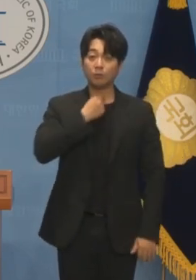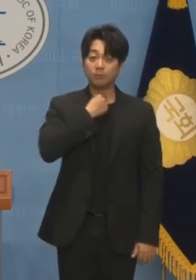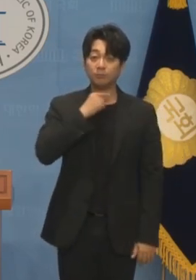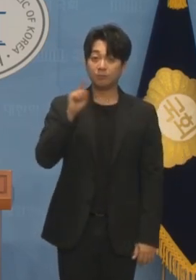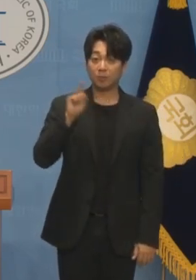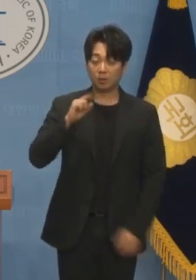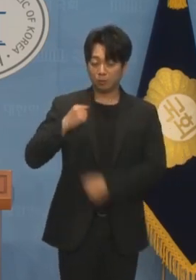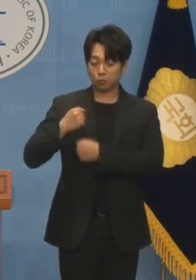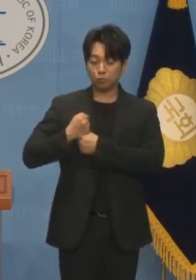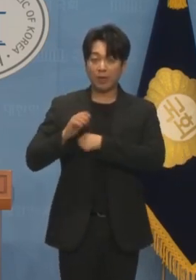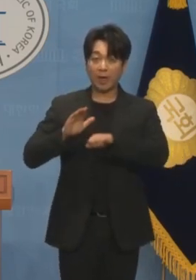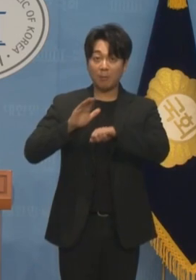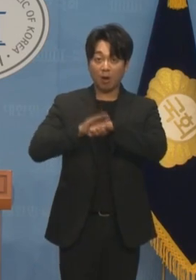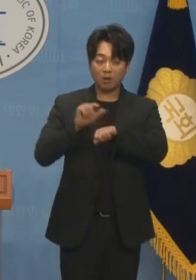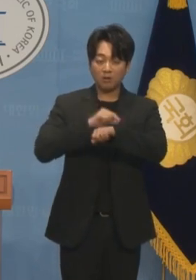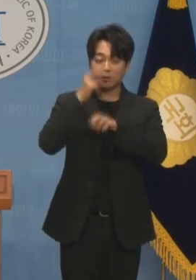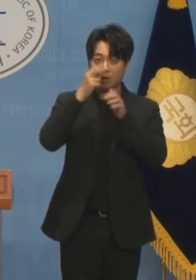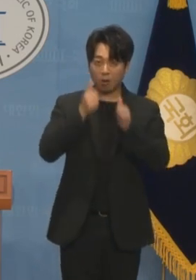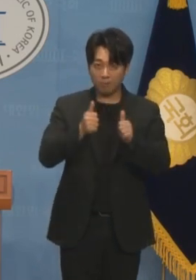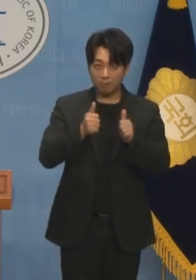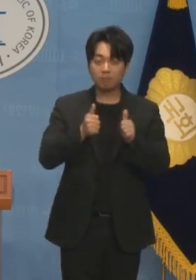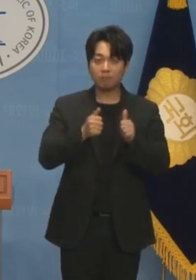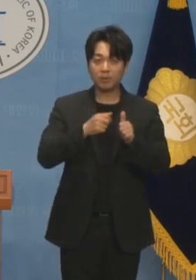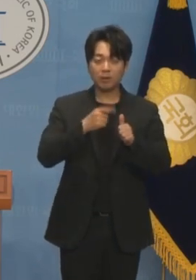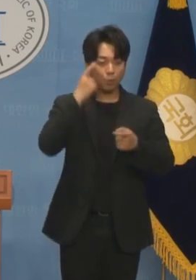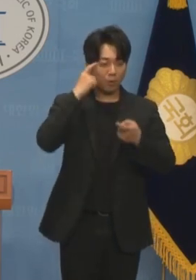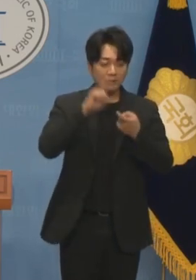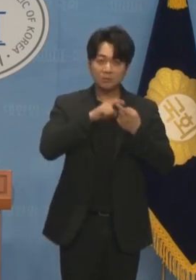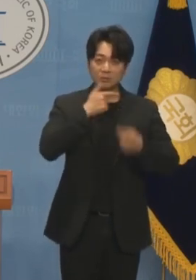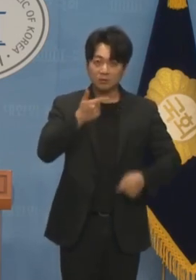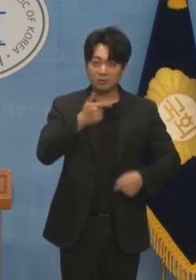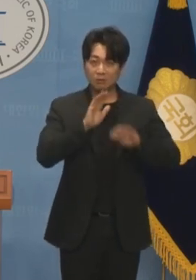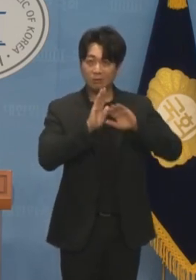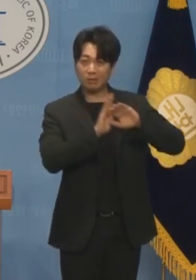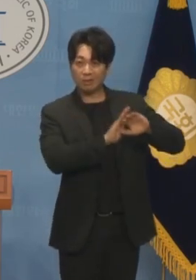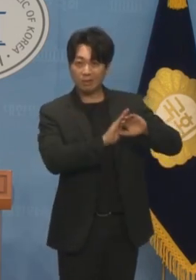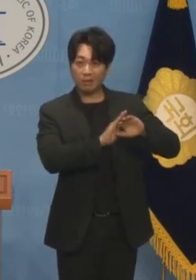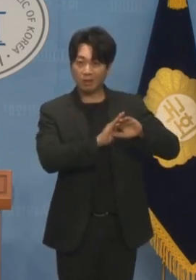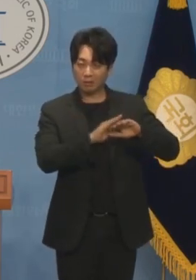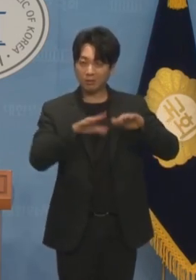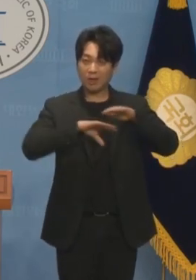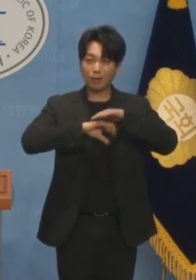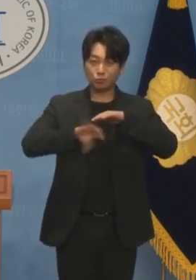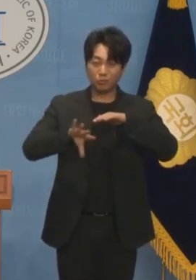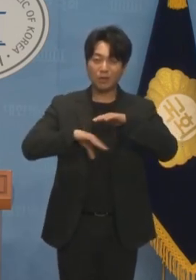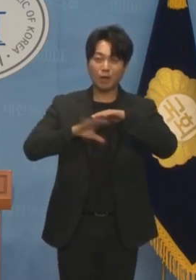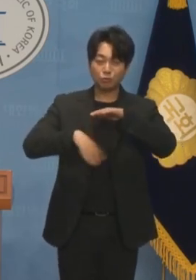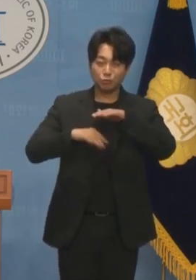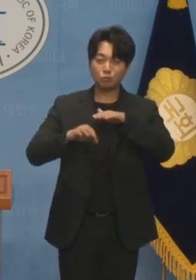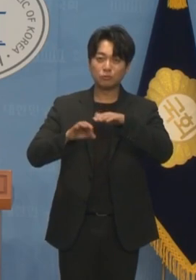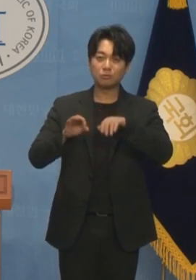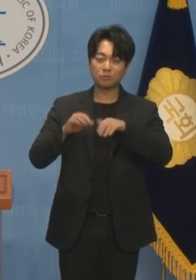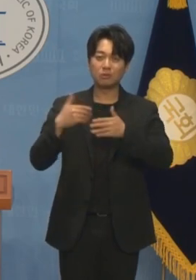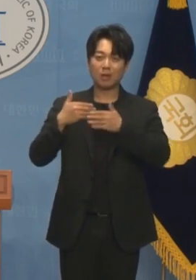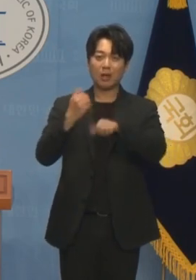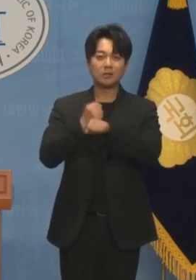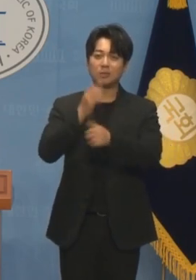거부에 집중된 것을 핑계로 어물쩍 넘어가지 마십시오 윤석열 대통령에게도